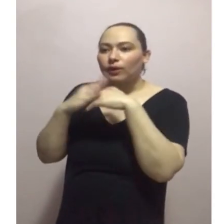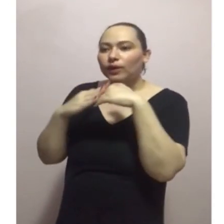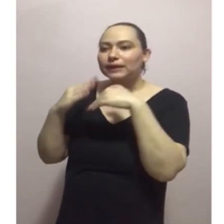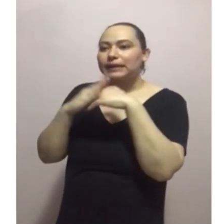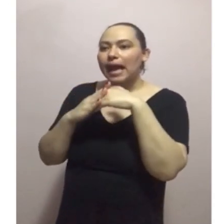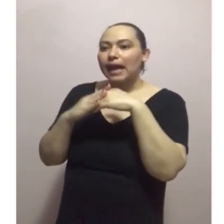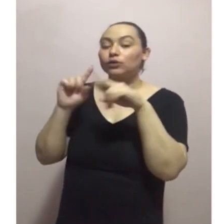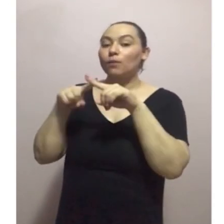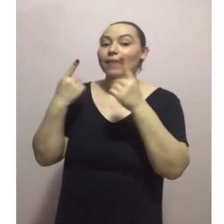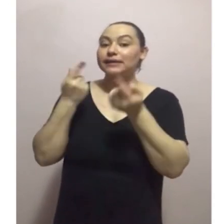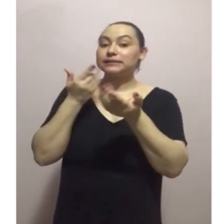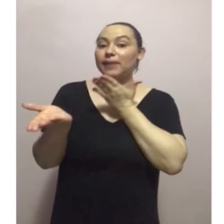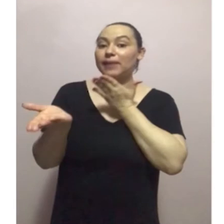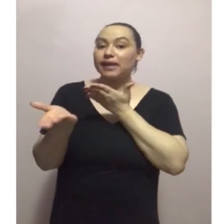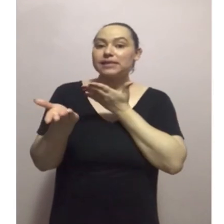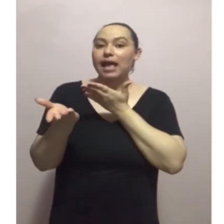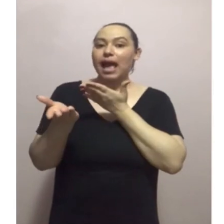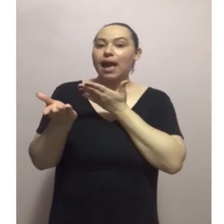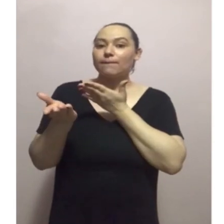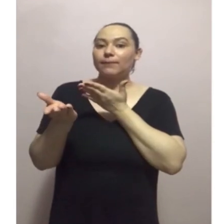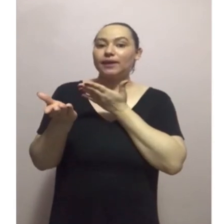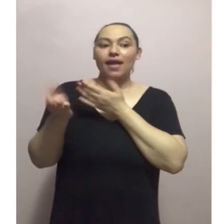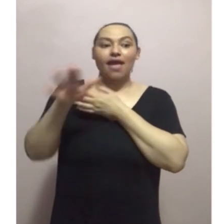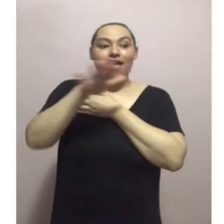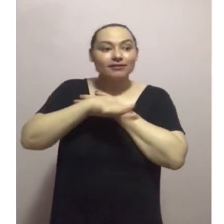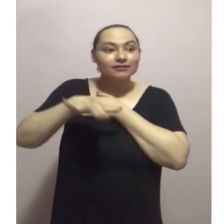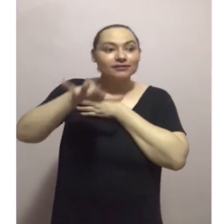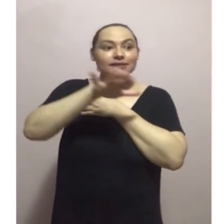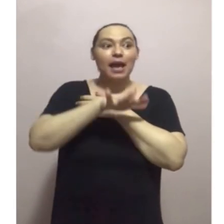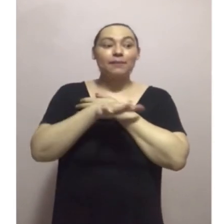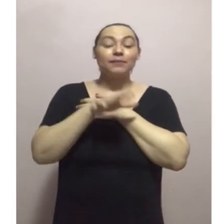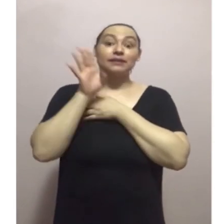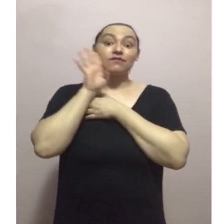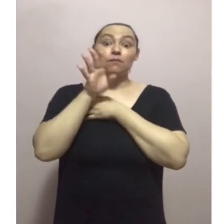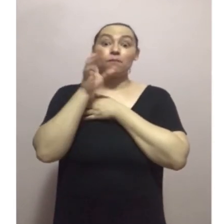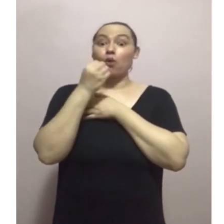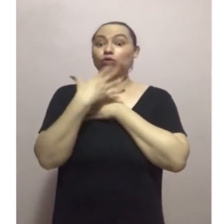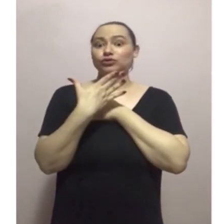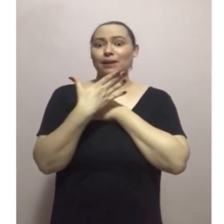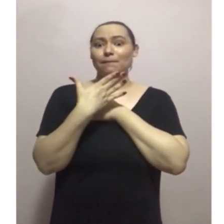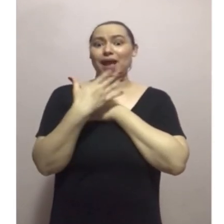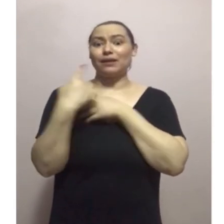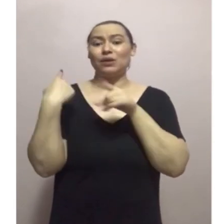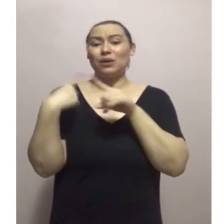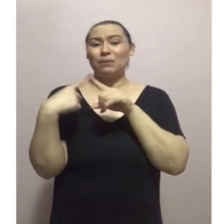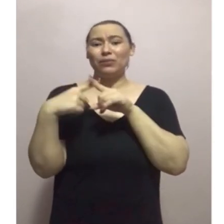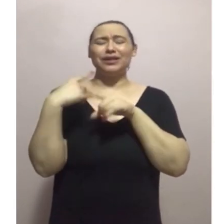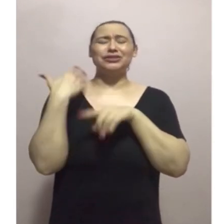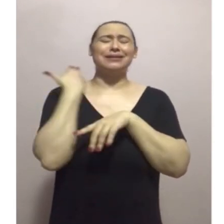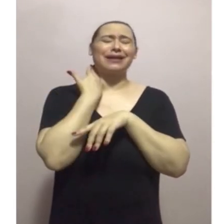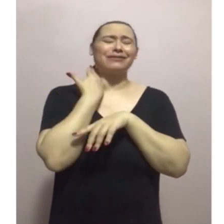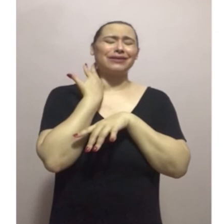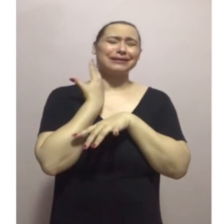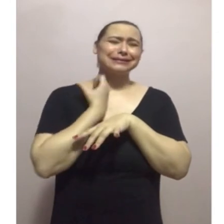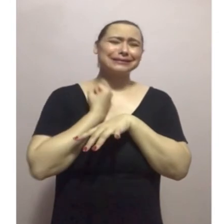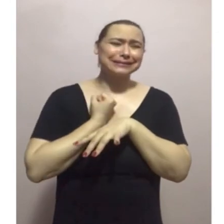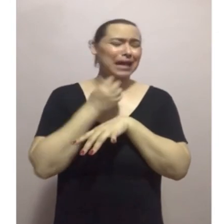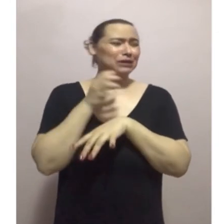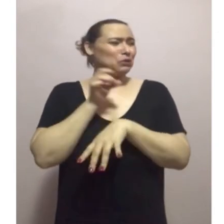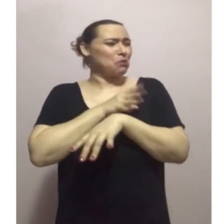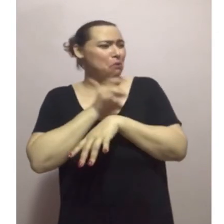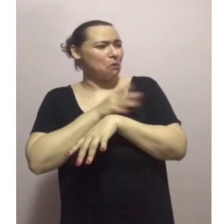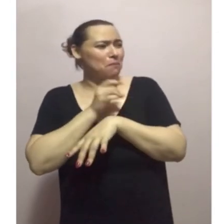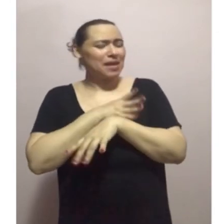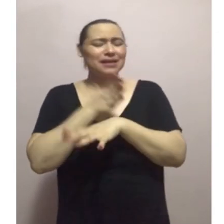mas ao mesmo tempo não perder o clima bom de trabalho, que já estava tão exaustivo para todo Sim, mundo, né? De sim, manter esse sim.